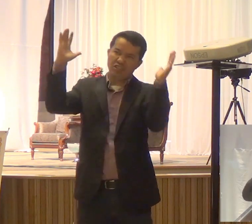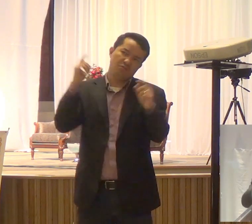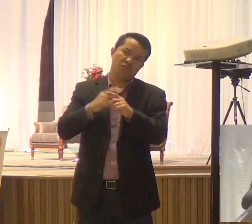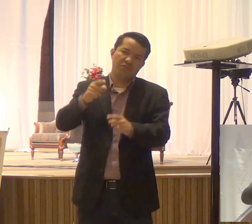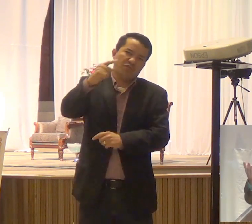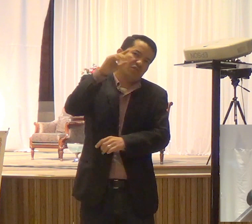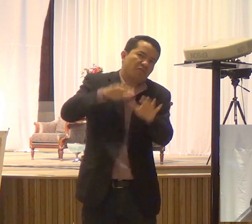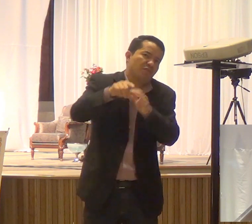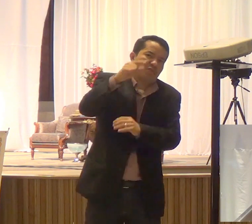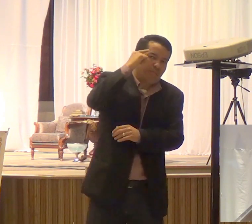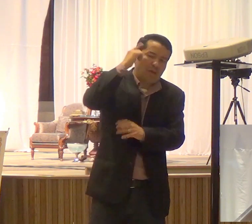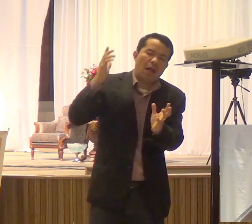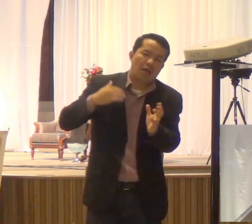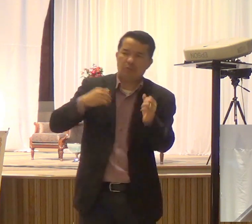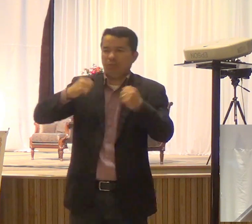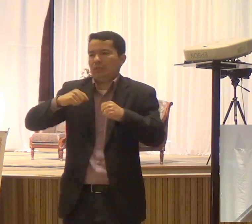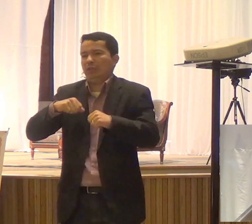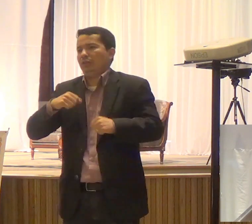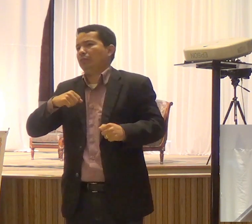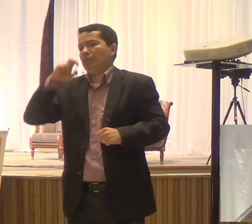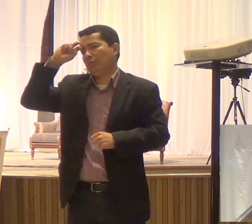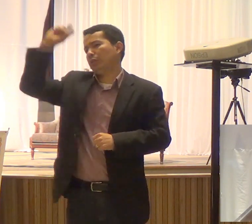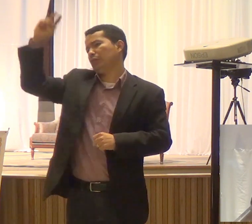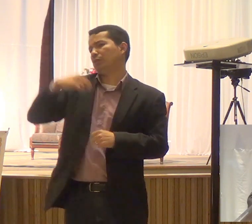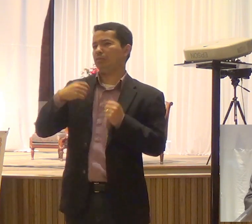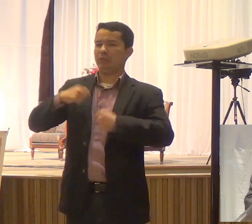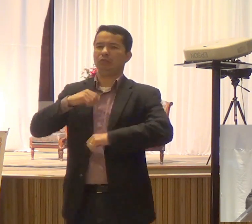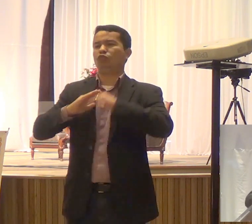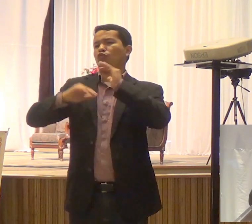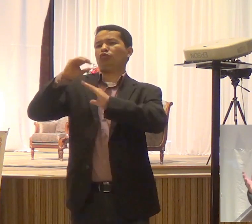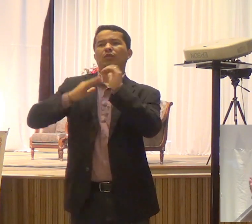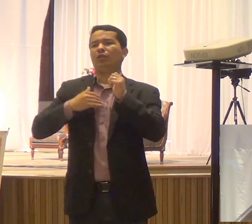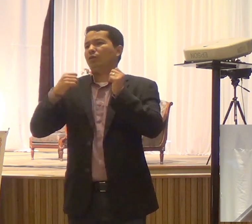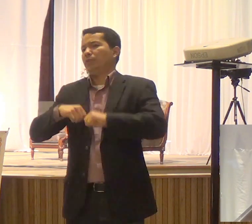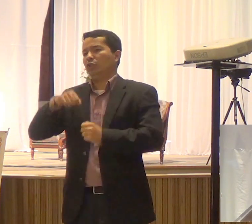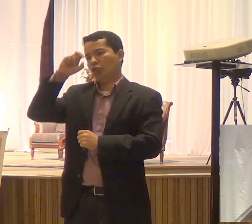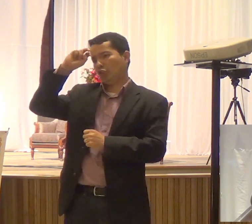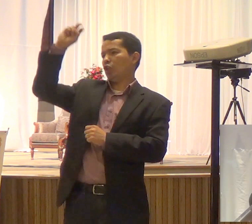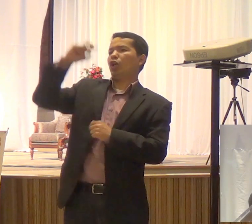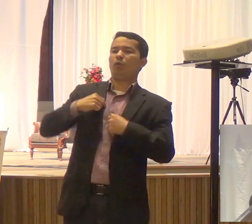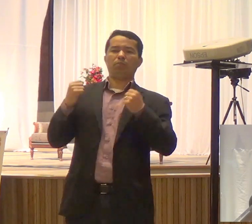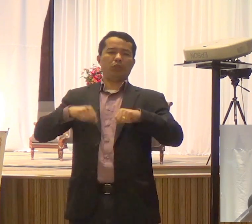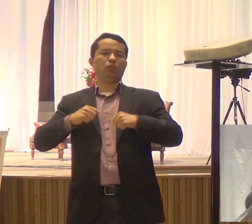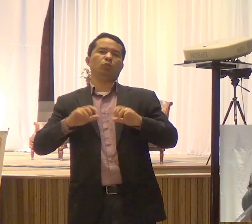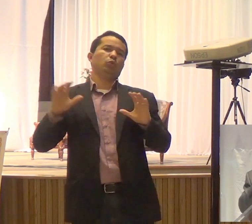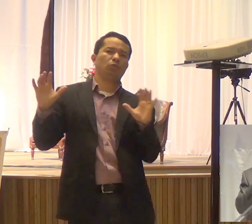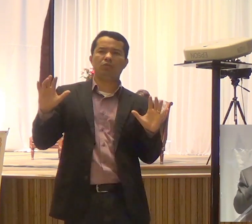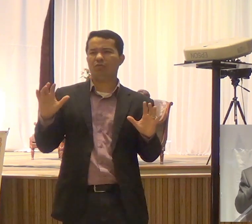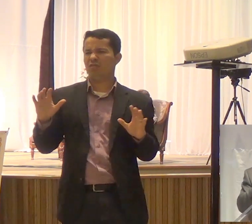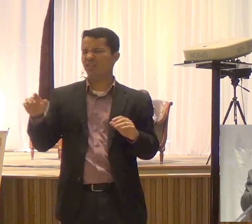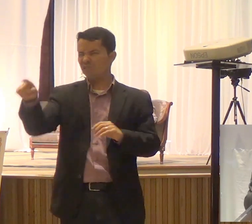alguma coisa que Deus não te pediu para ser, quero te dizer que viver para o Senhor não pode ser uma coisa